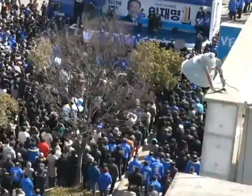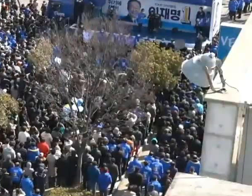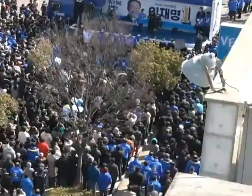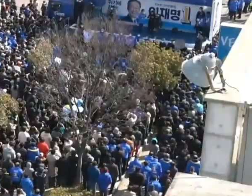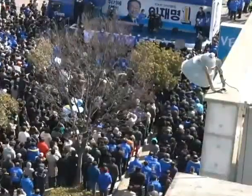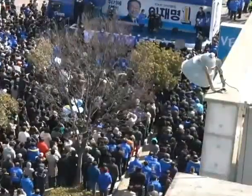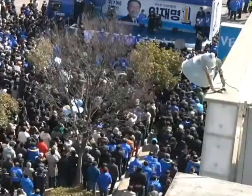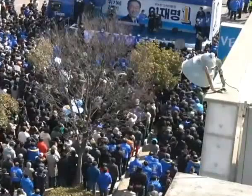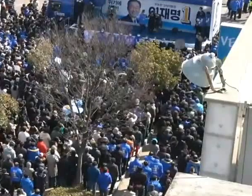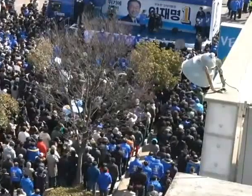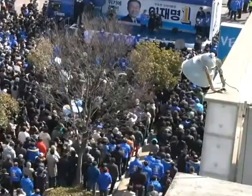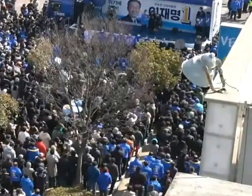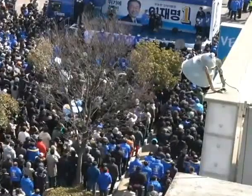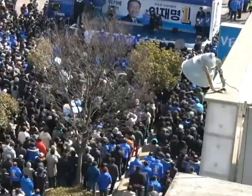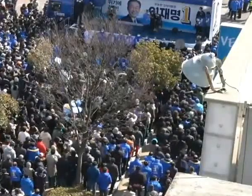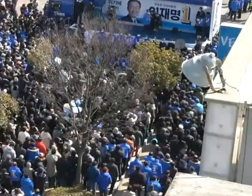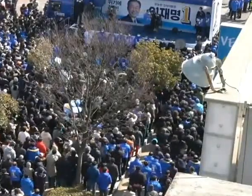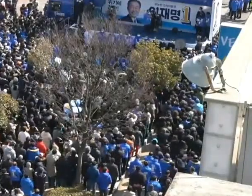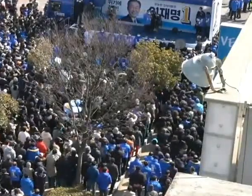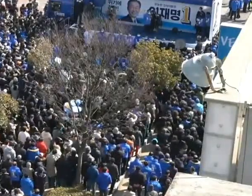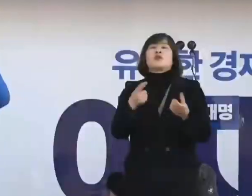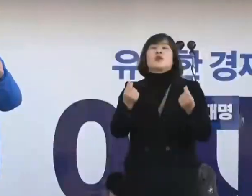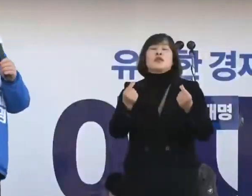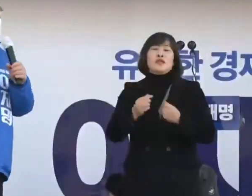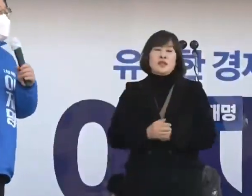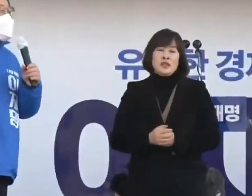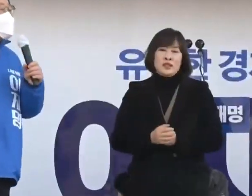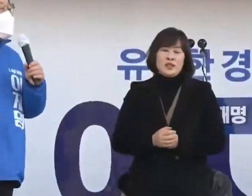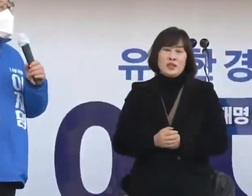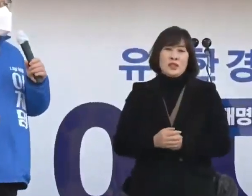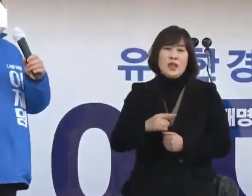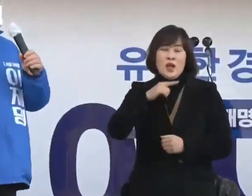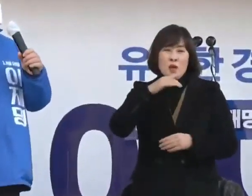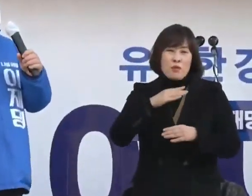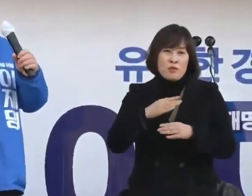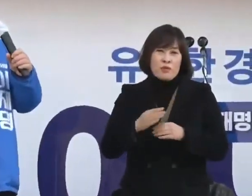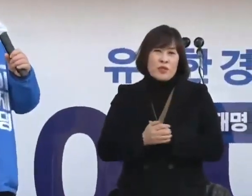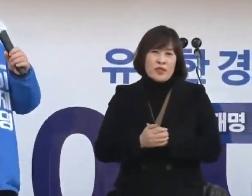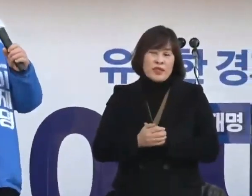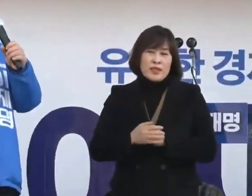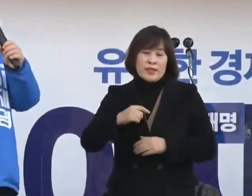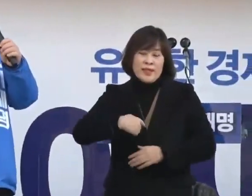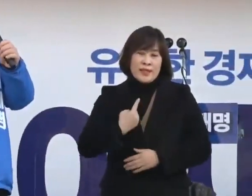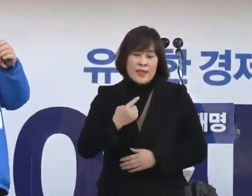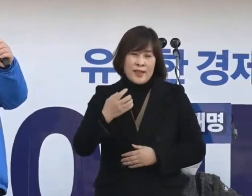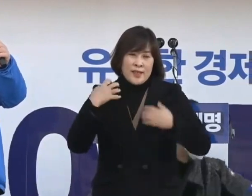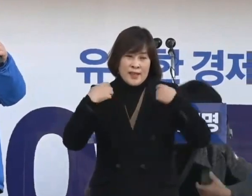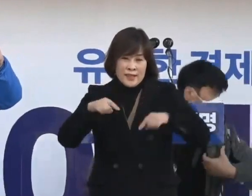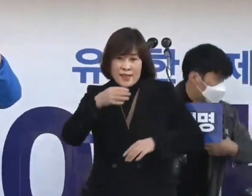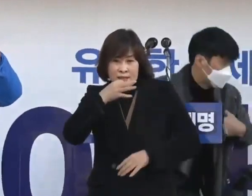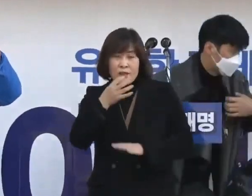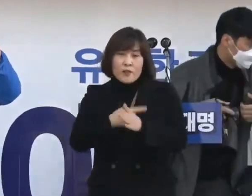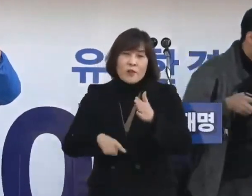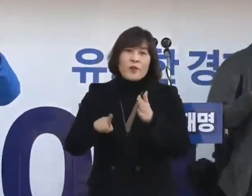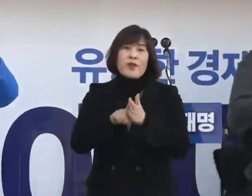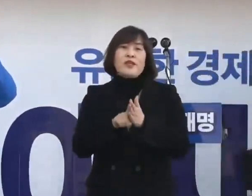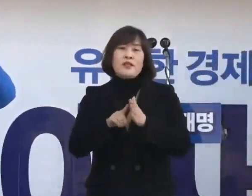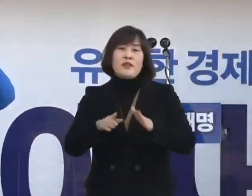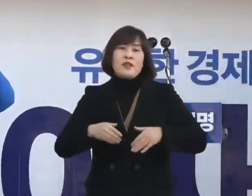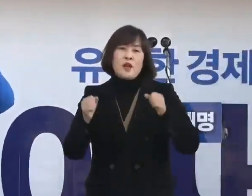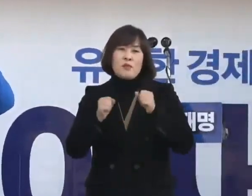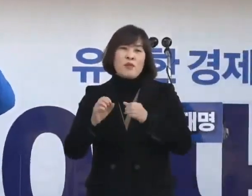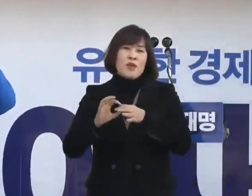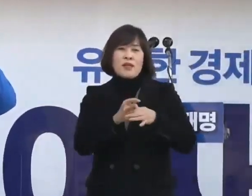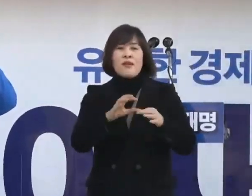표 얻겠다는 거 아닙니까? 세상에 어떤 정치인이 국가 안보를 자신의 정치적 이익을 위해서 훼손합니까?